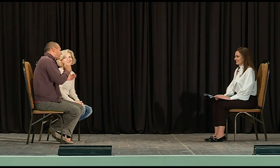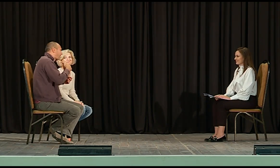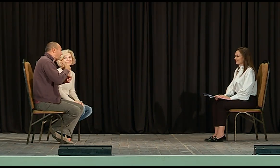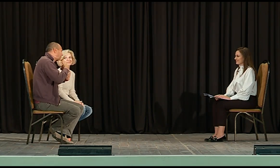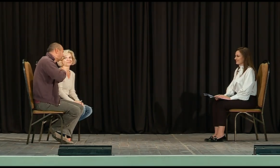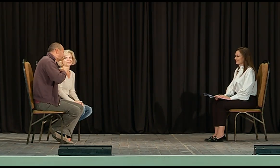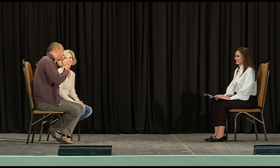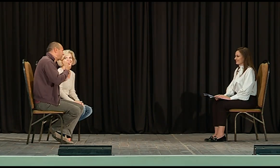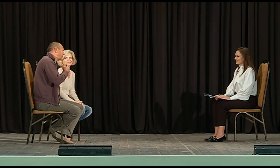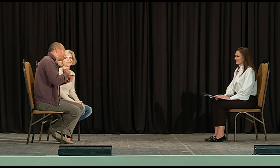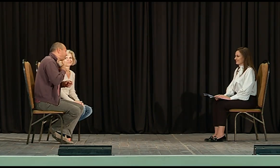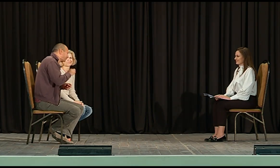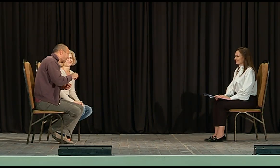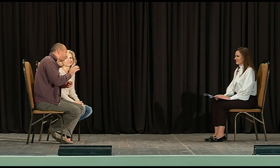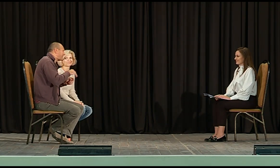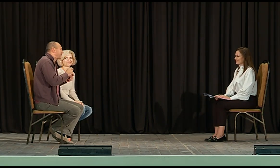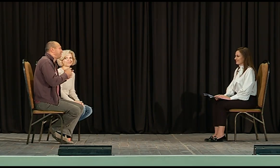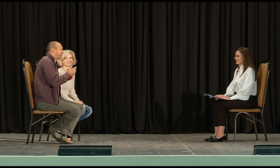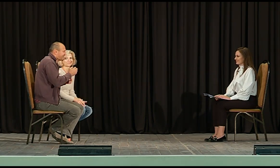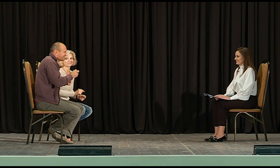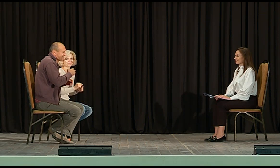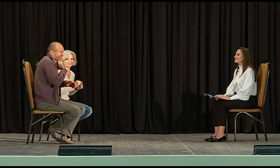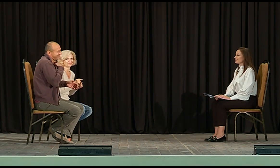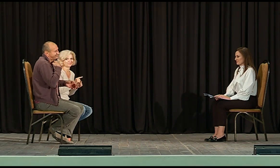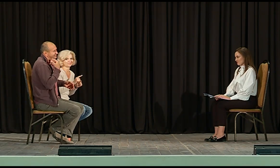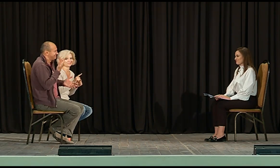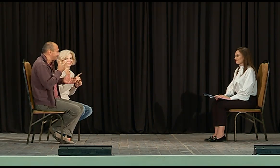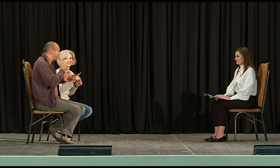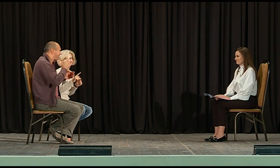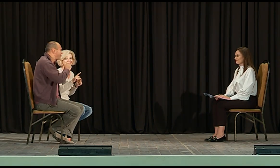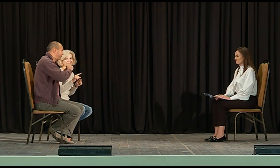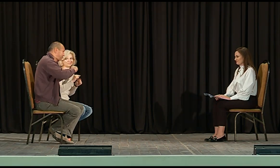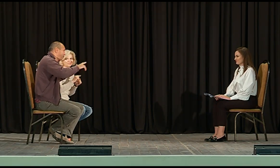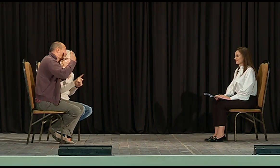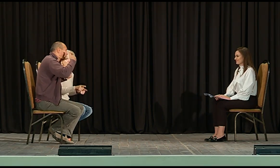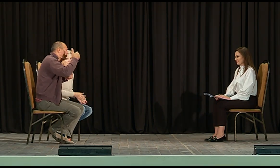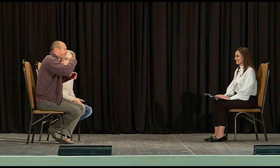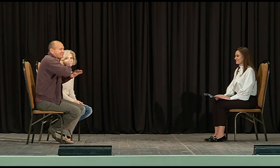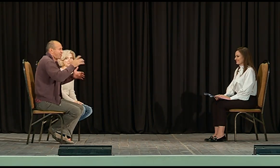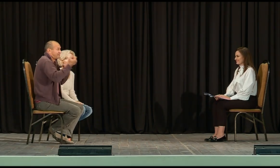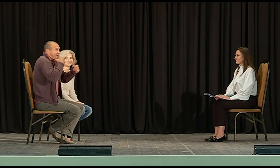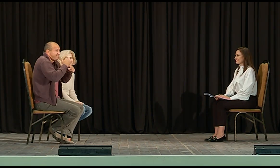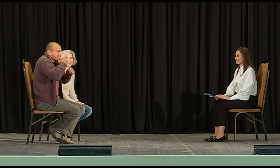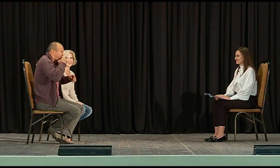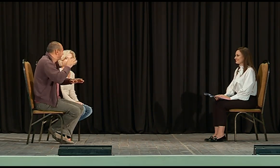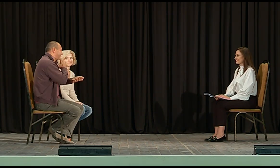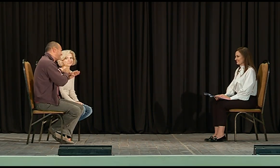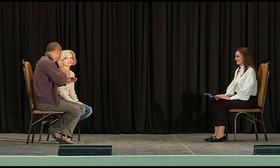lucru, dar Inesa este cam insistentă și mă roagă să tot s-o susțin, să vin mai des să particip la